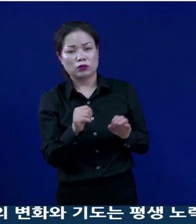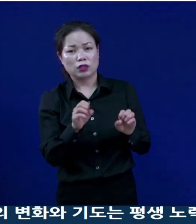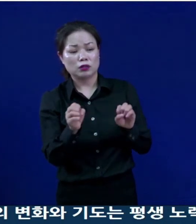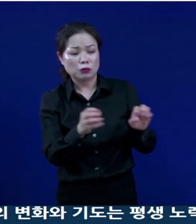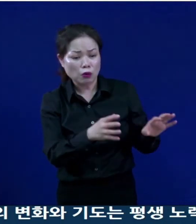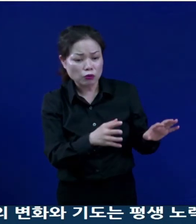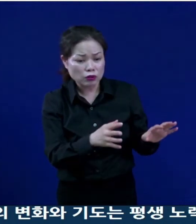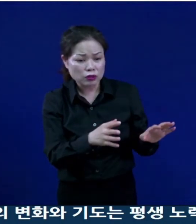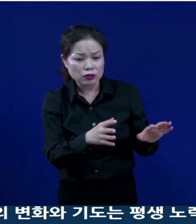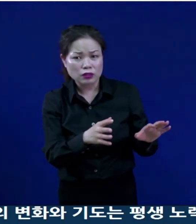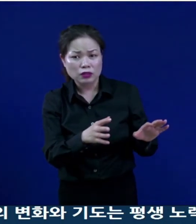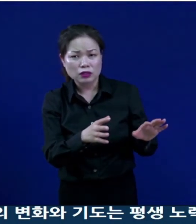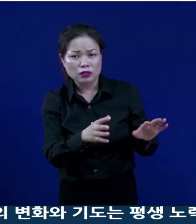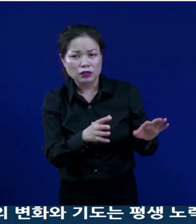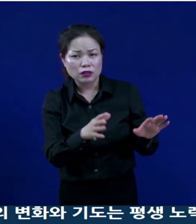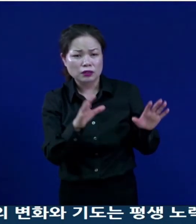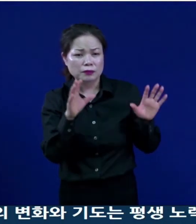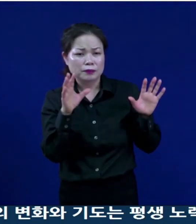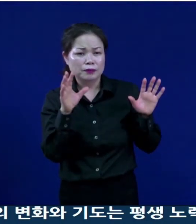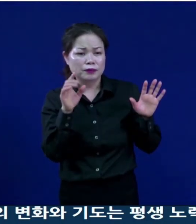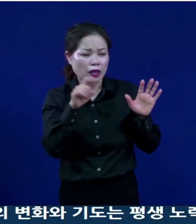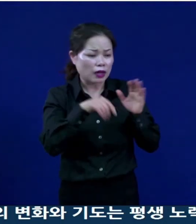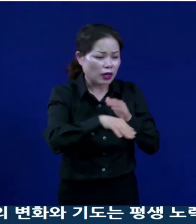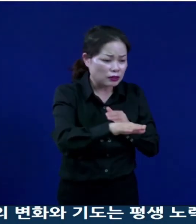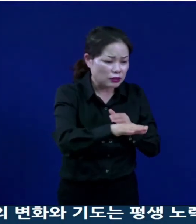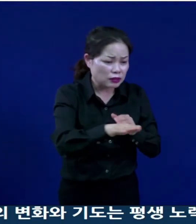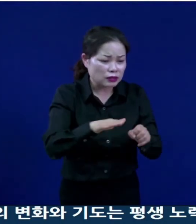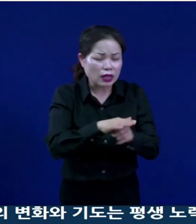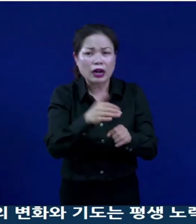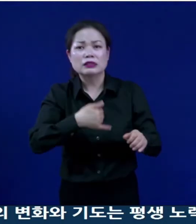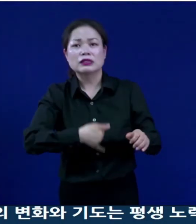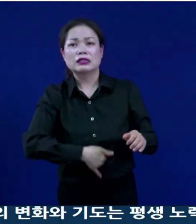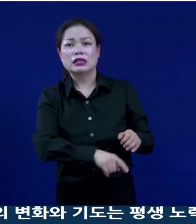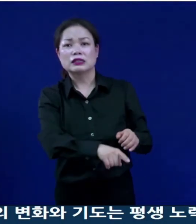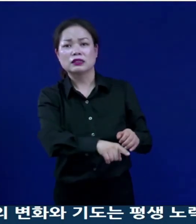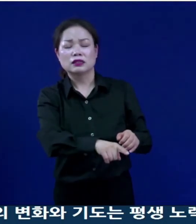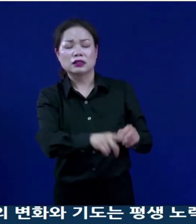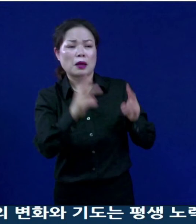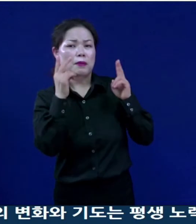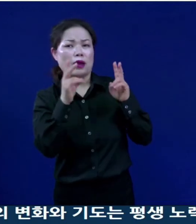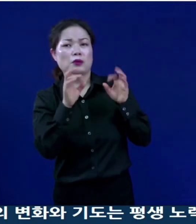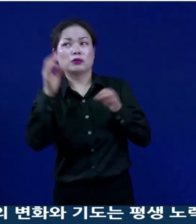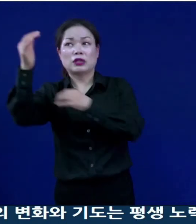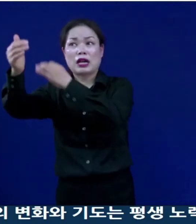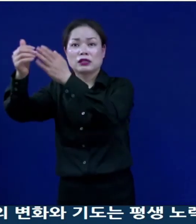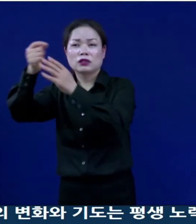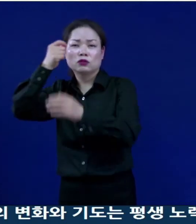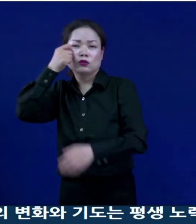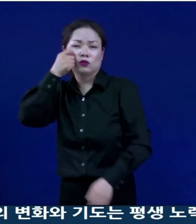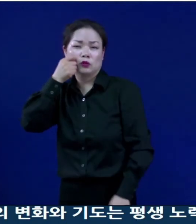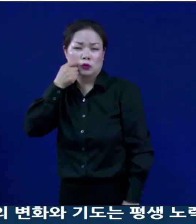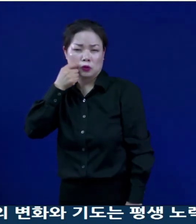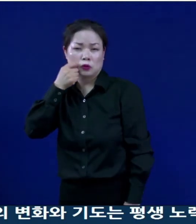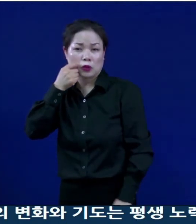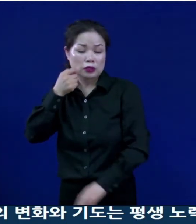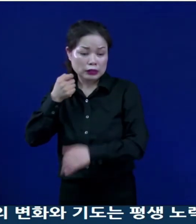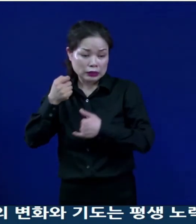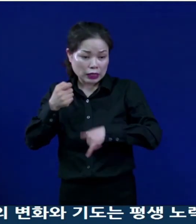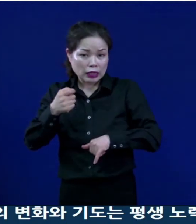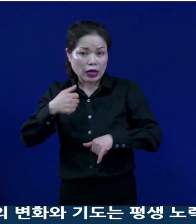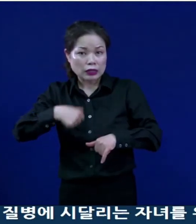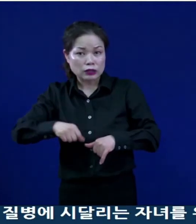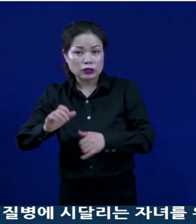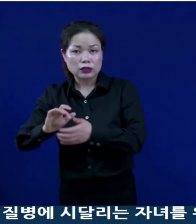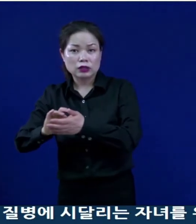몰라 그 나아가는 길이 멸망길로 가고 있는 살아가는 자녀들을 바라보시는 그 하나님의 눈물로, 자기 아들을